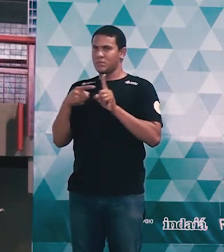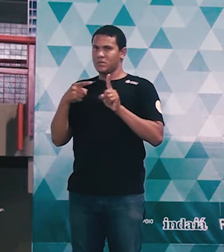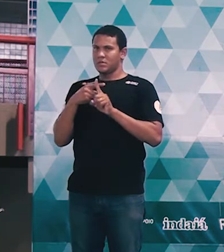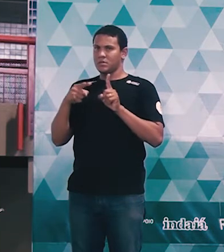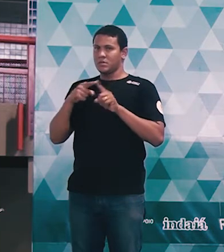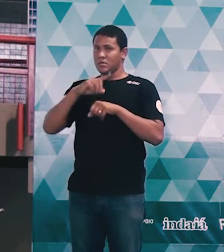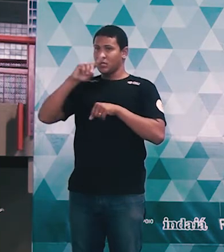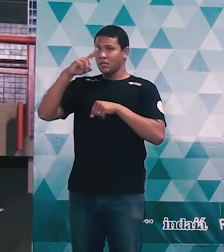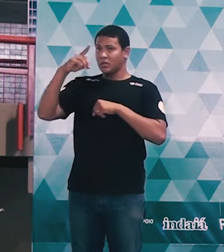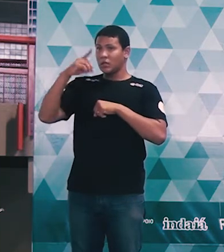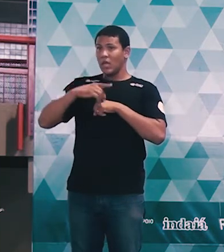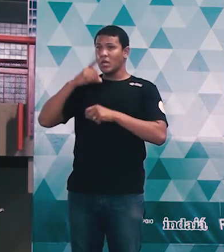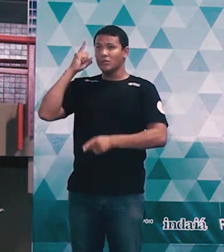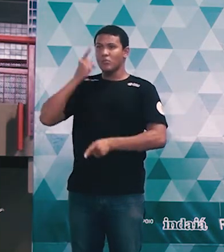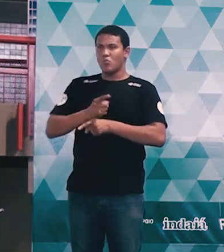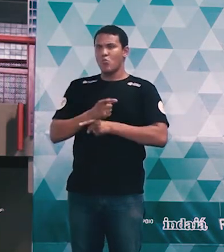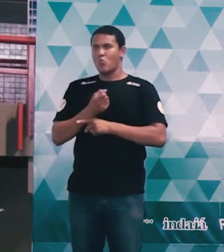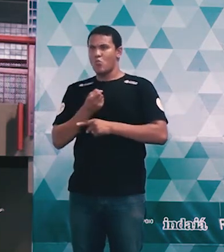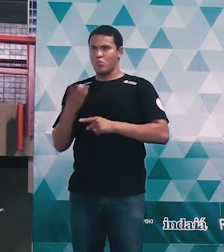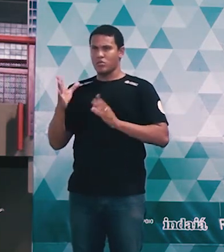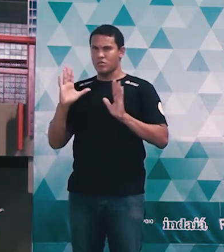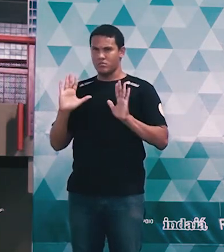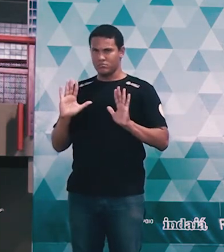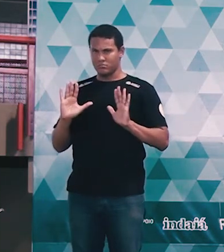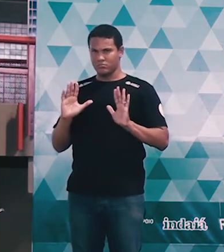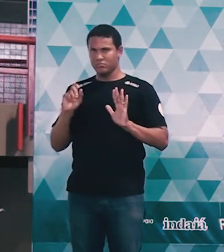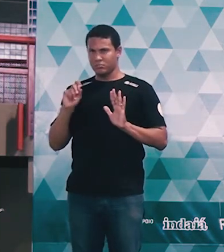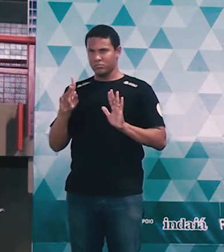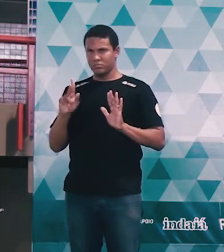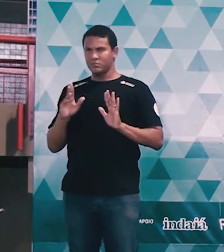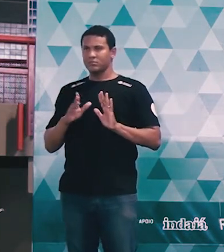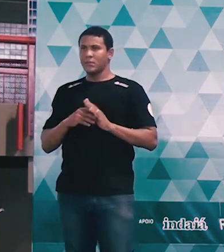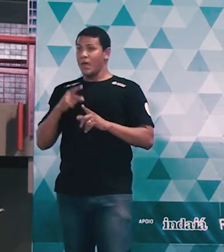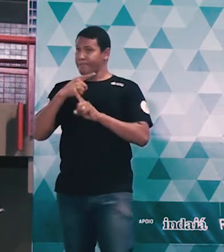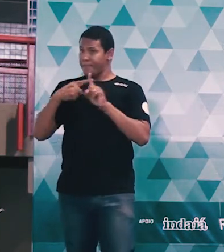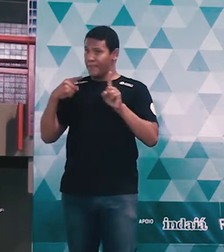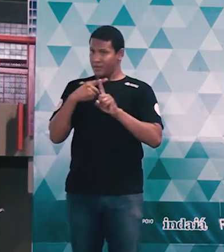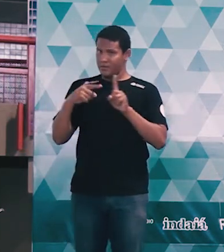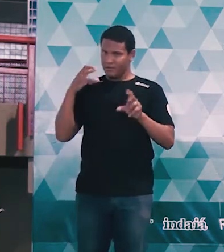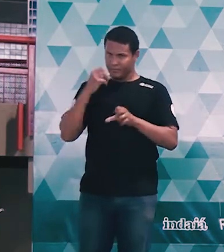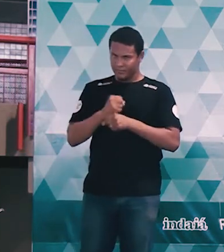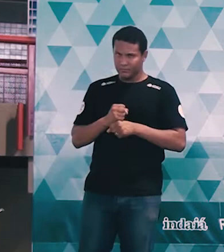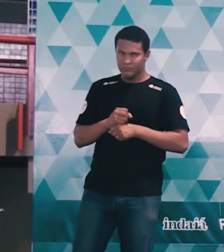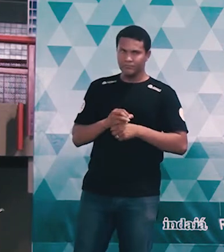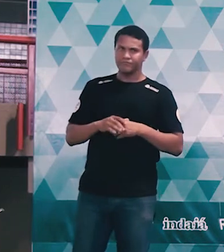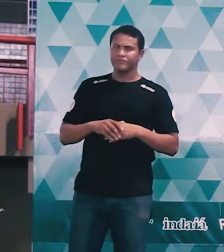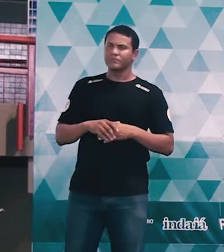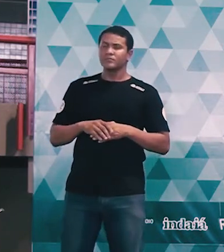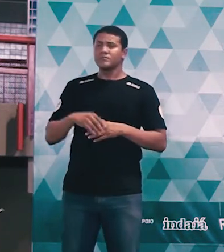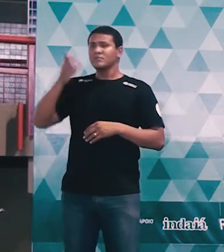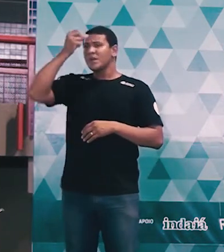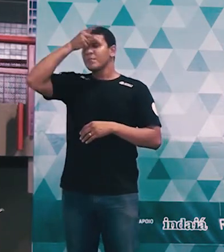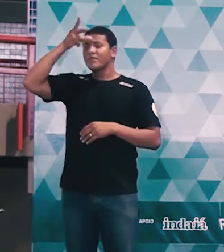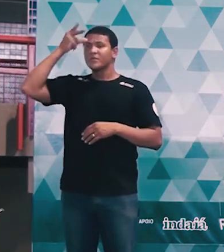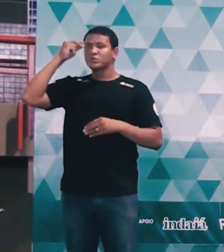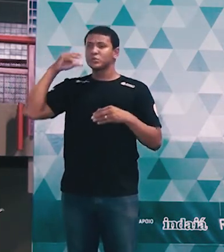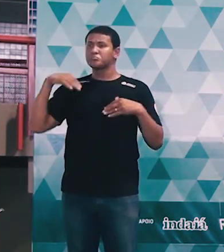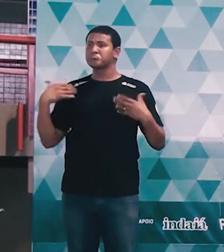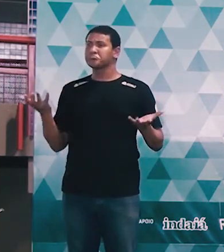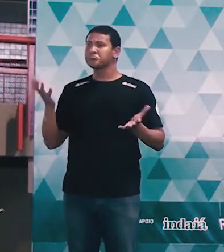casos confirmados de dengue. Essa é a média. O que é que a prefeitura resolveu fazer? Ela vai